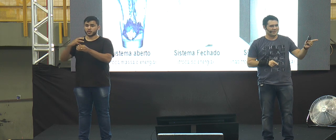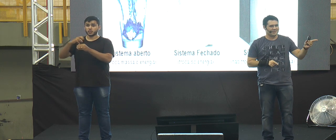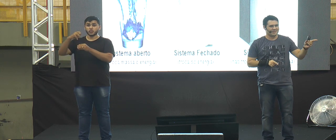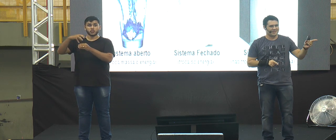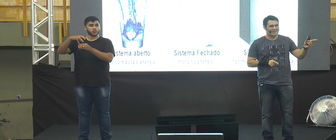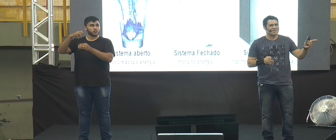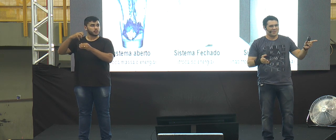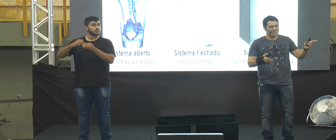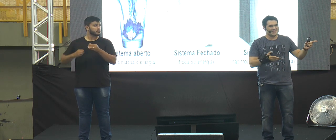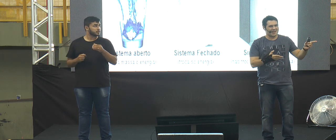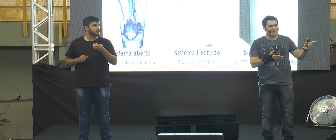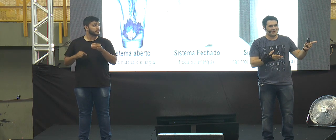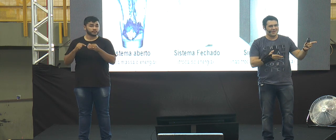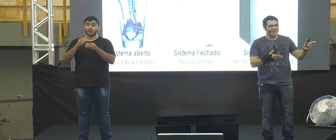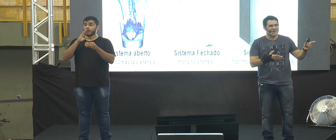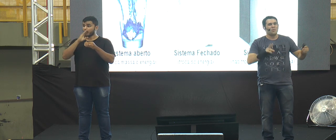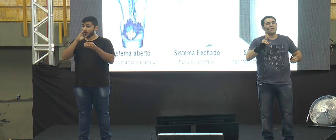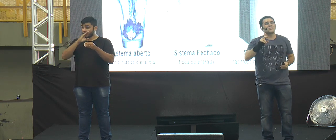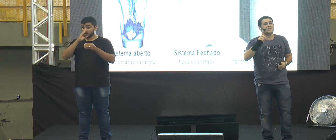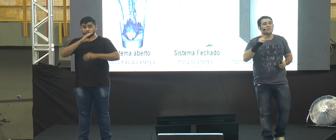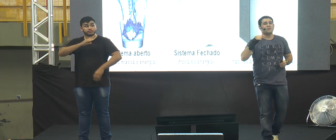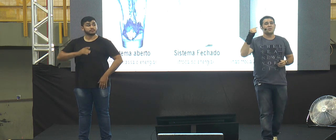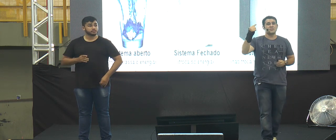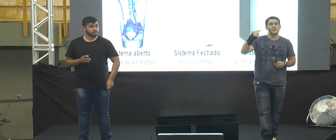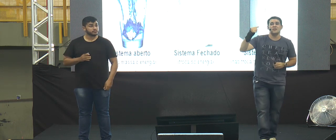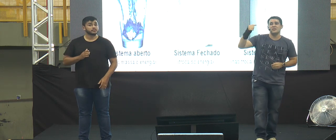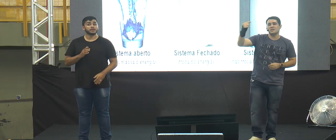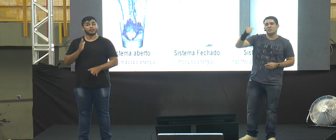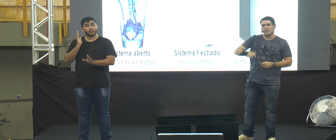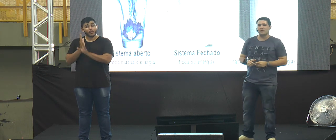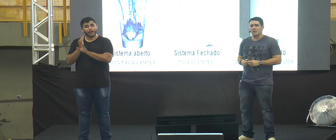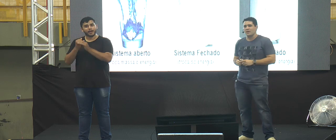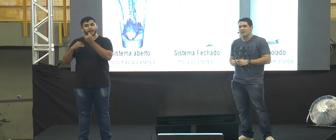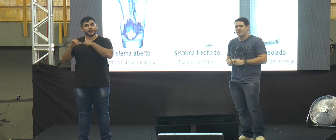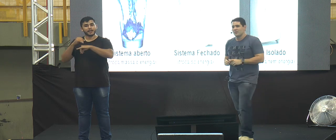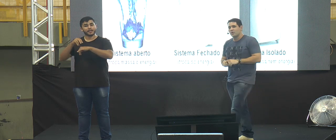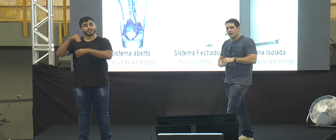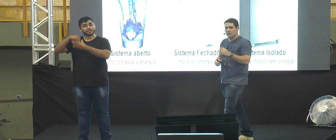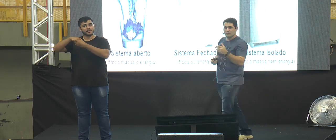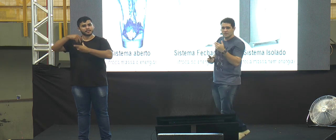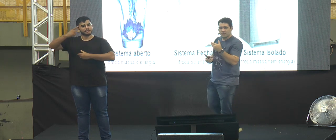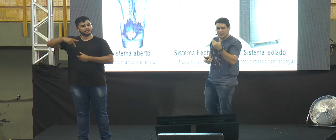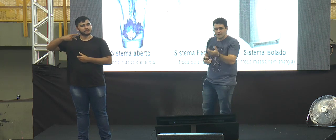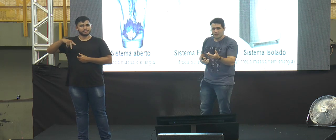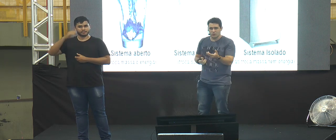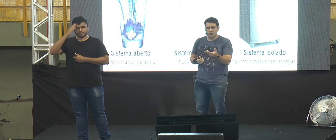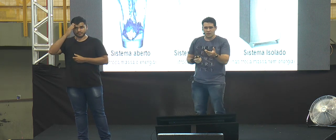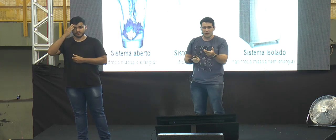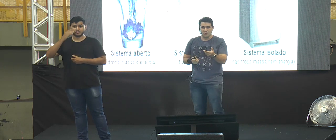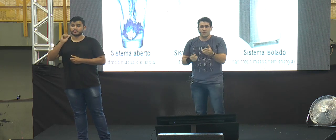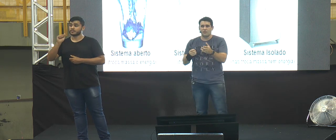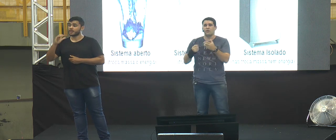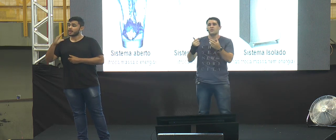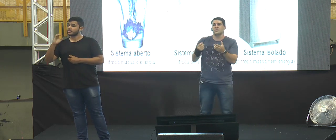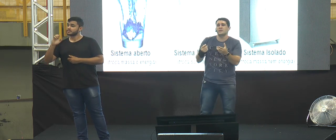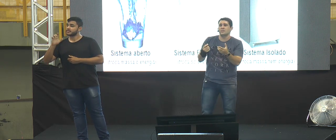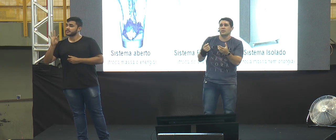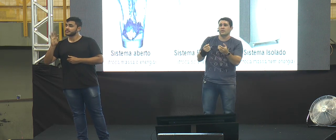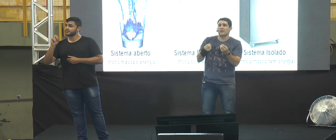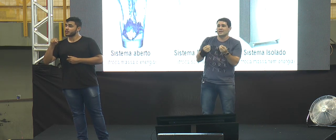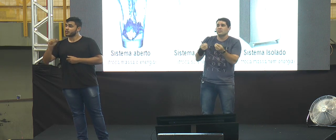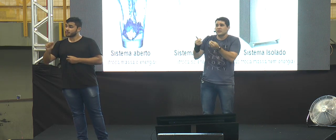água? Bem mais rápido, né? Por causa da força intermolecular. Porque quando você pega a acetona, como a